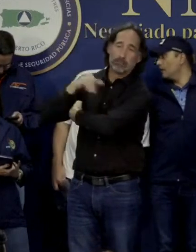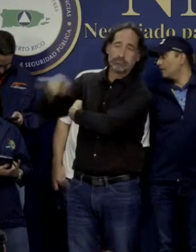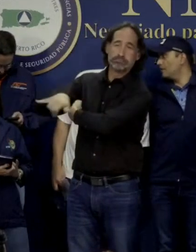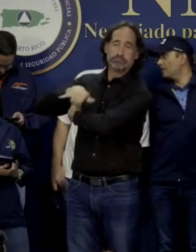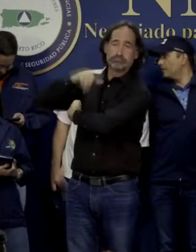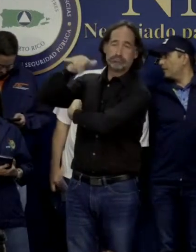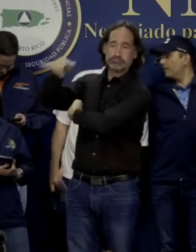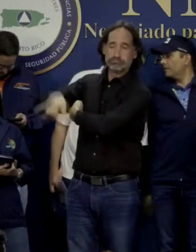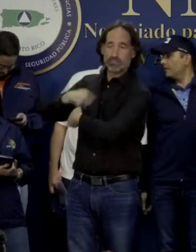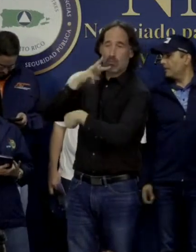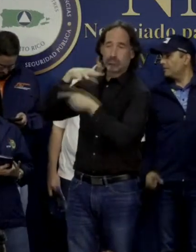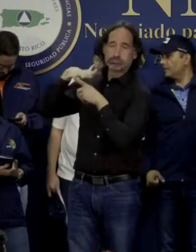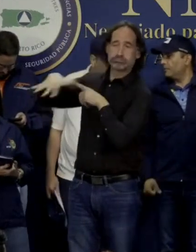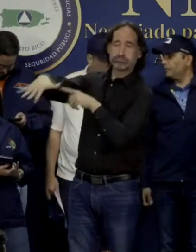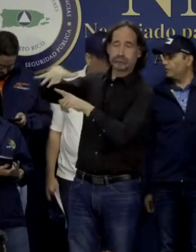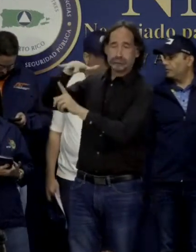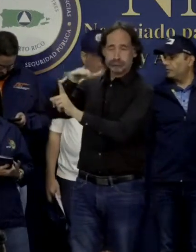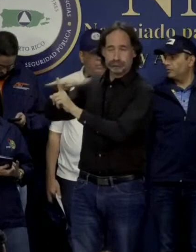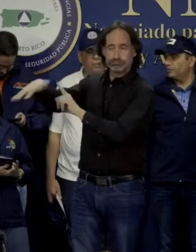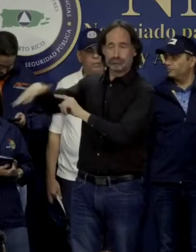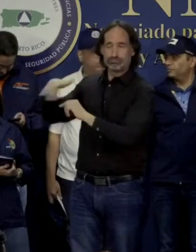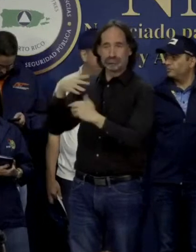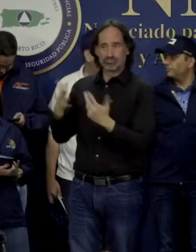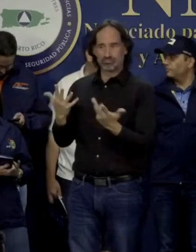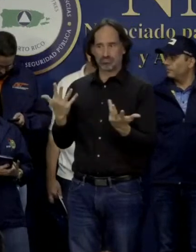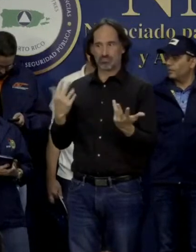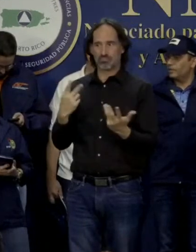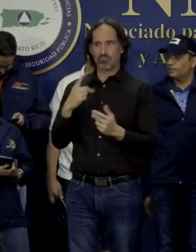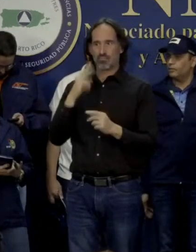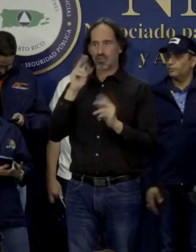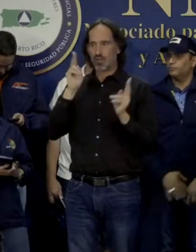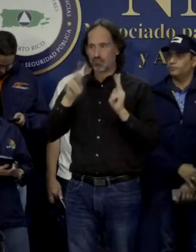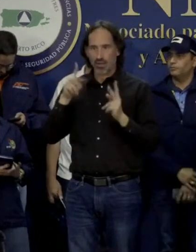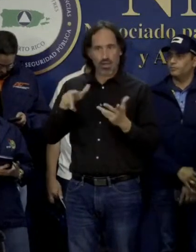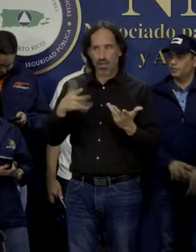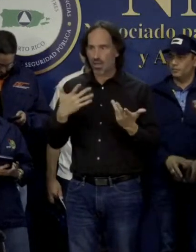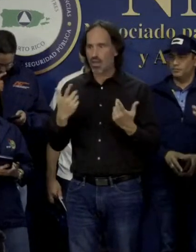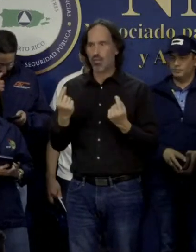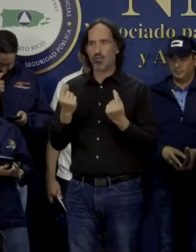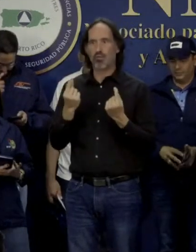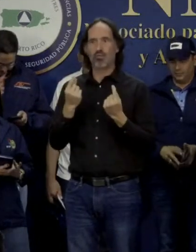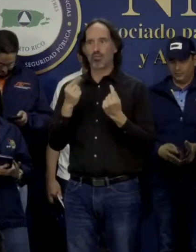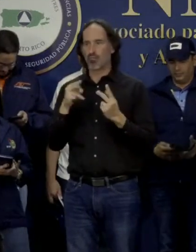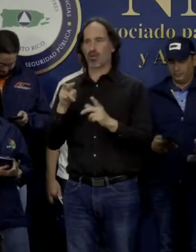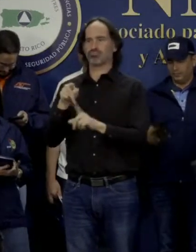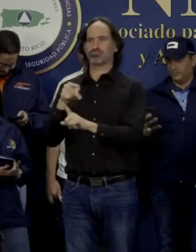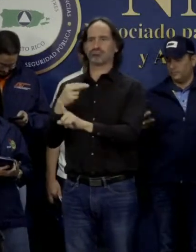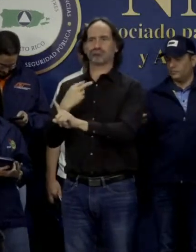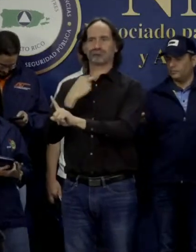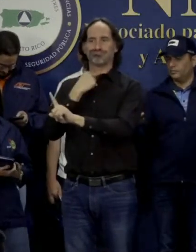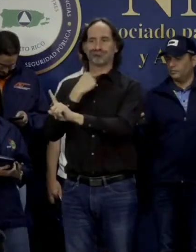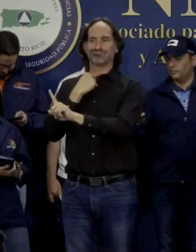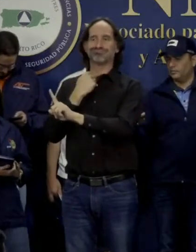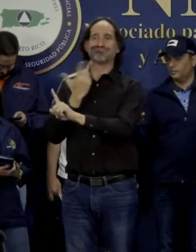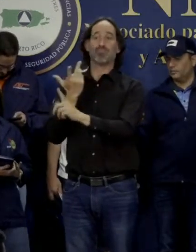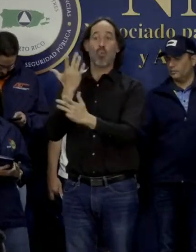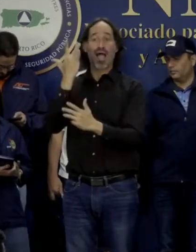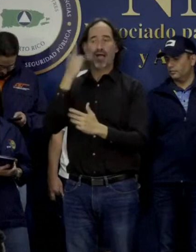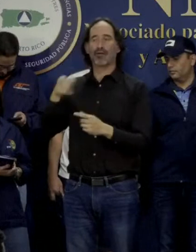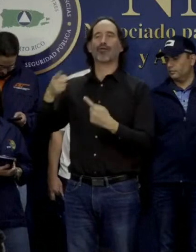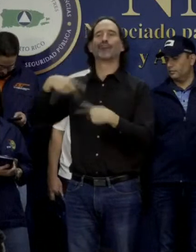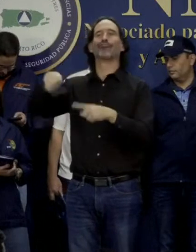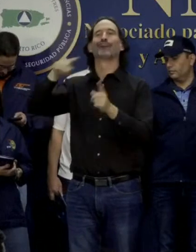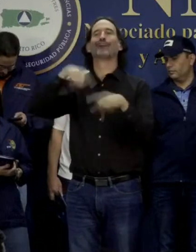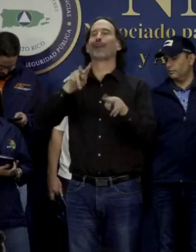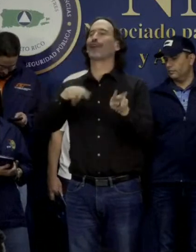a cruzar. Y llegar a ella, comprometimos mucho equipo, inclusive el de la misma Guardia Nacional, que no había manera de llegar a